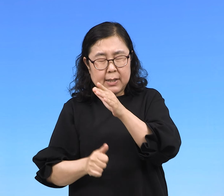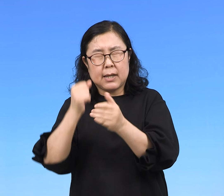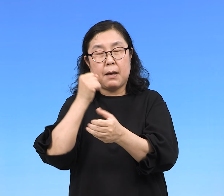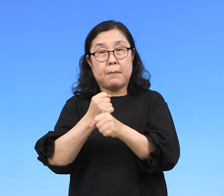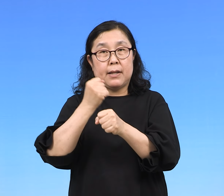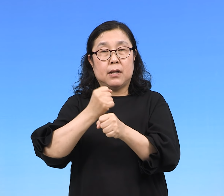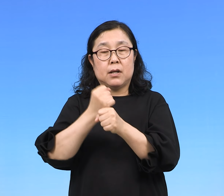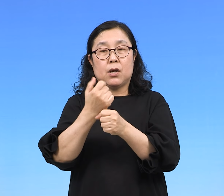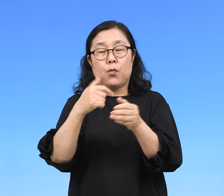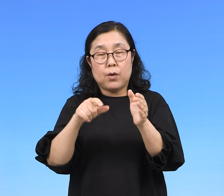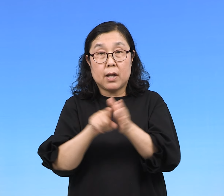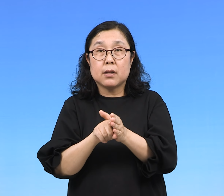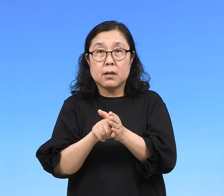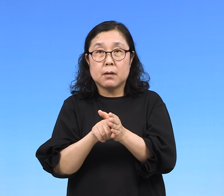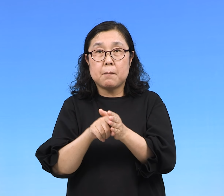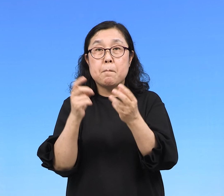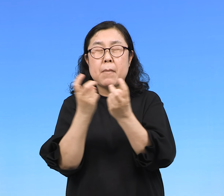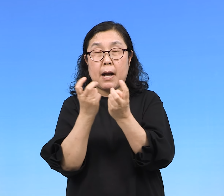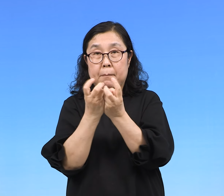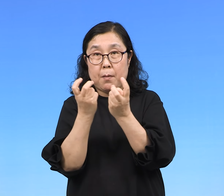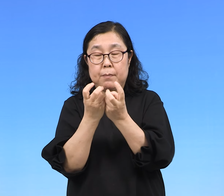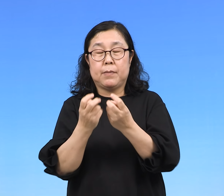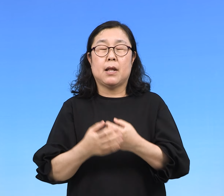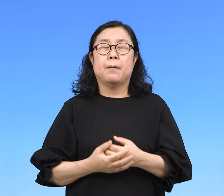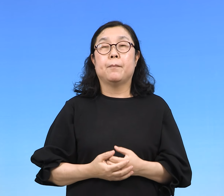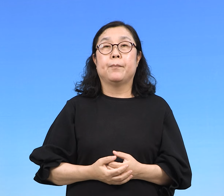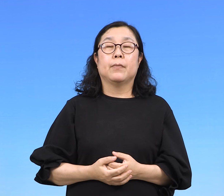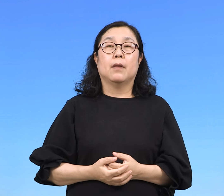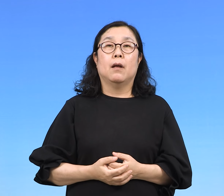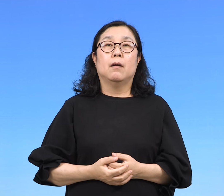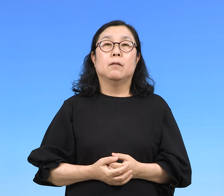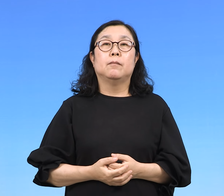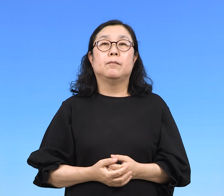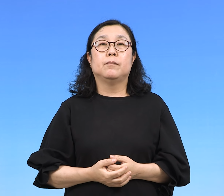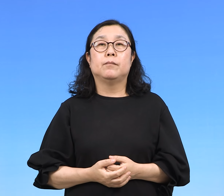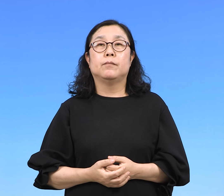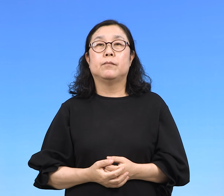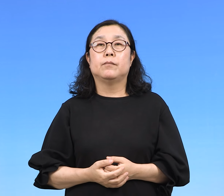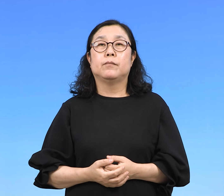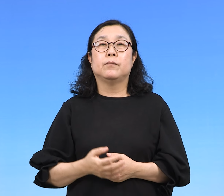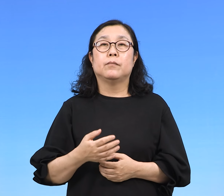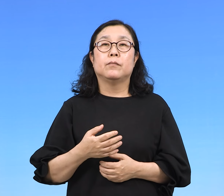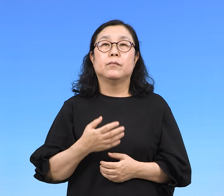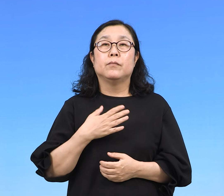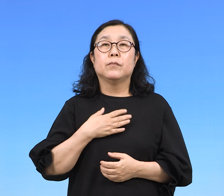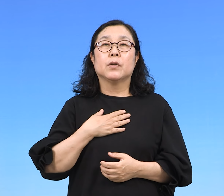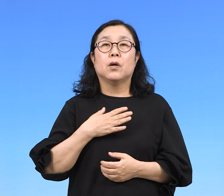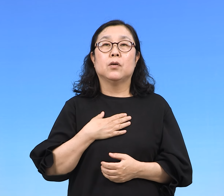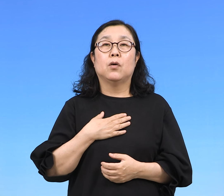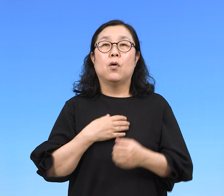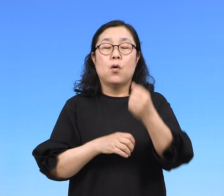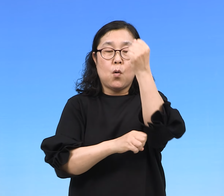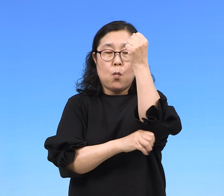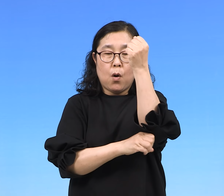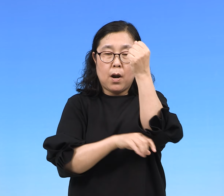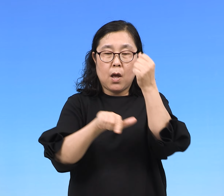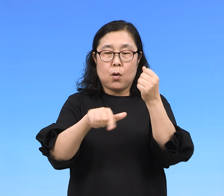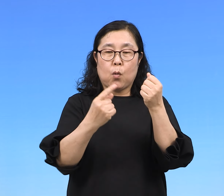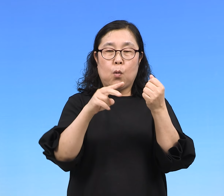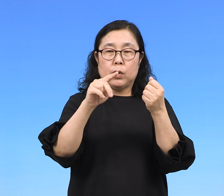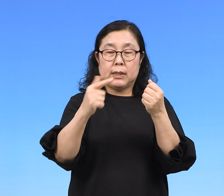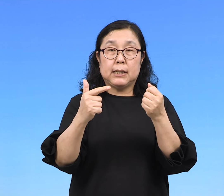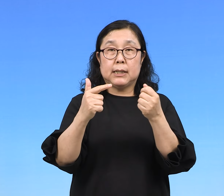시야가 좁아지고 자기 세계에 몰두하는 게 이렇게 위험한 거거든요. 여러 번 말씀드렸지만 저는